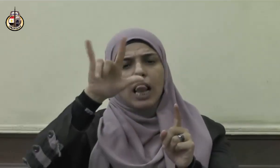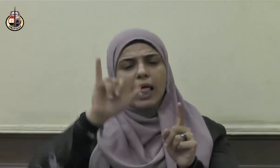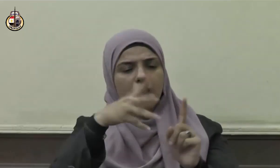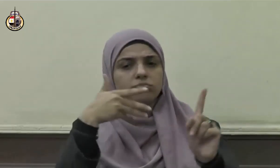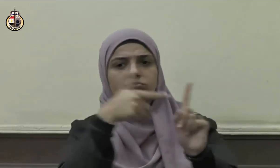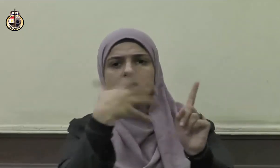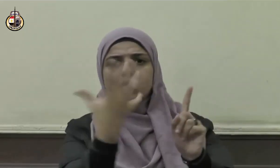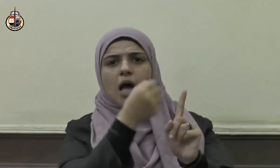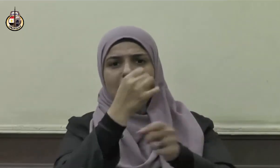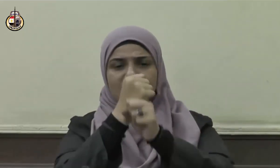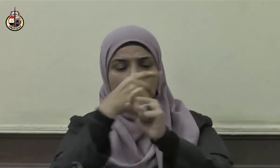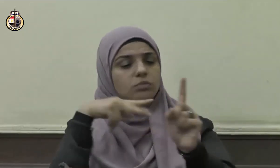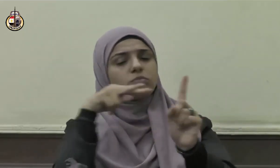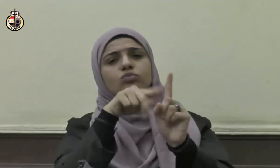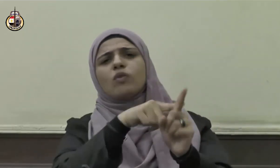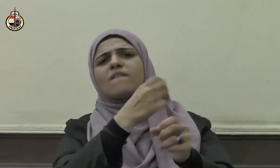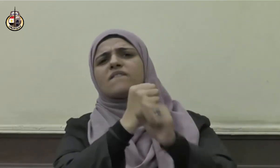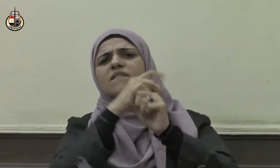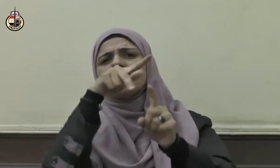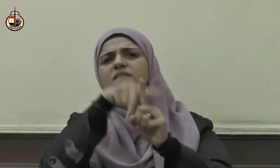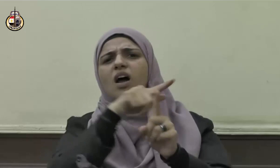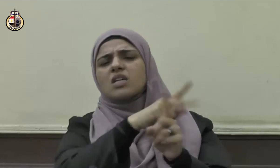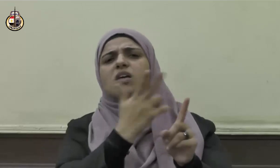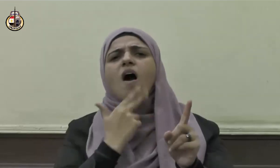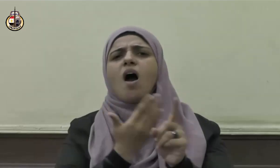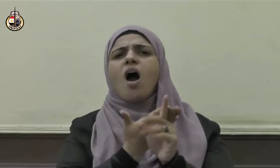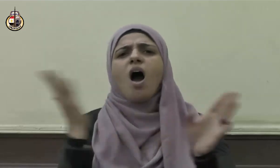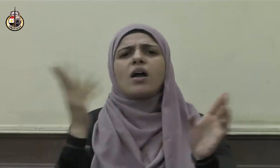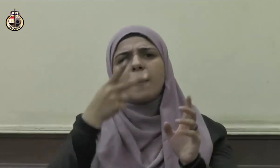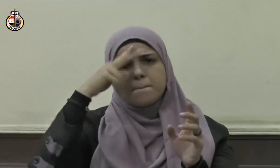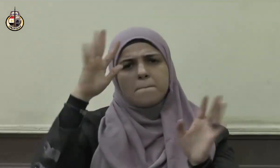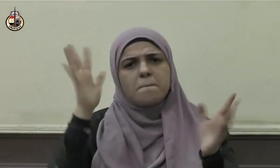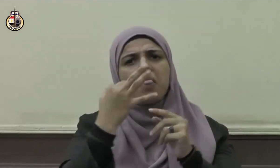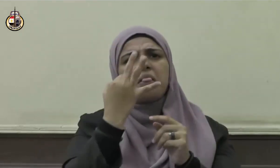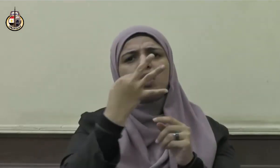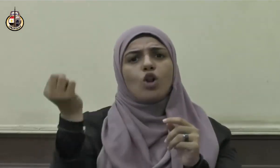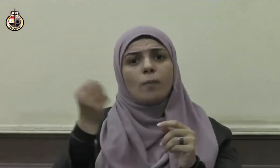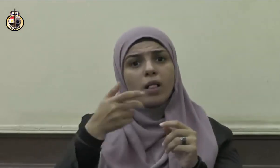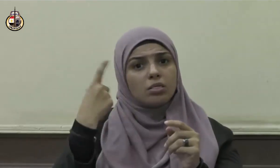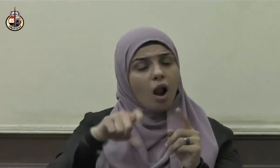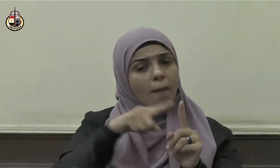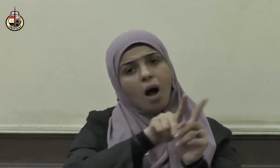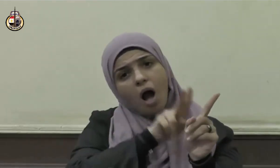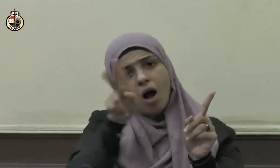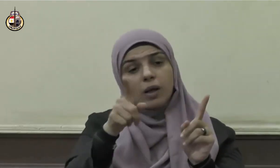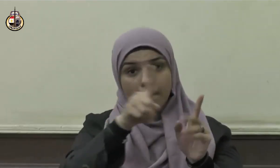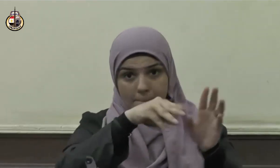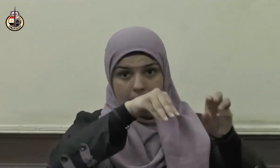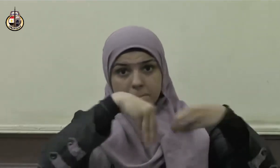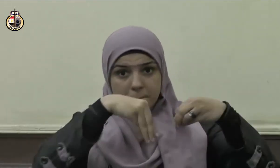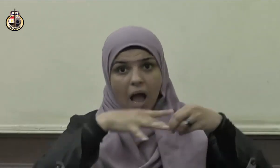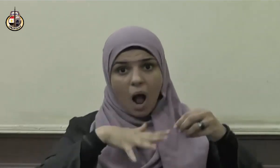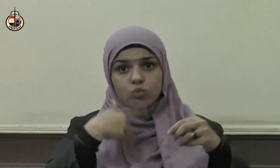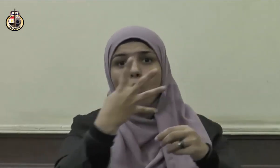الفرس فرسك خير من 300 درهم، أتبيعه